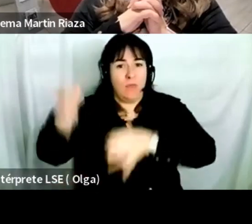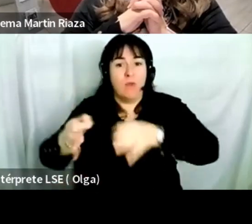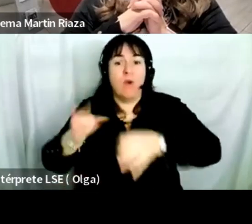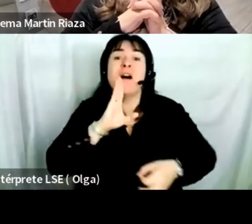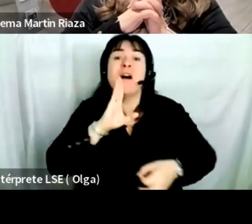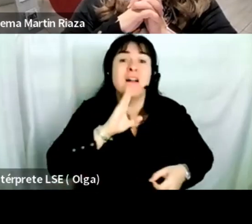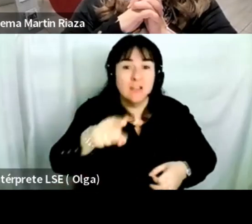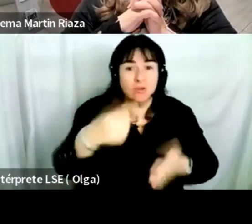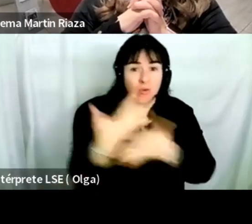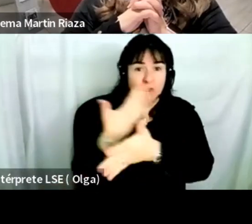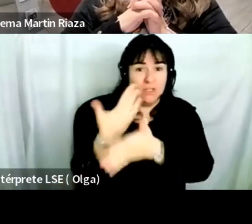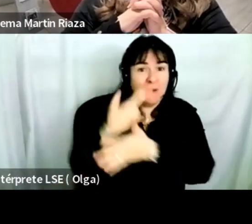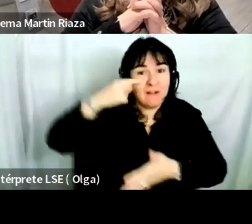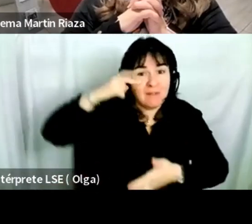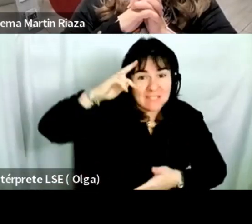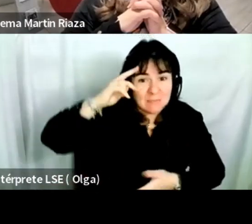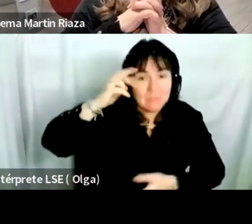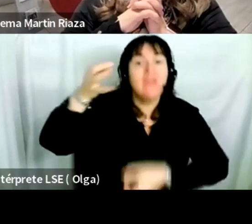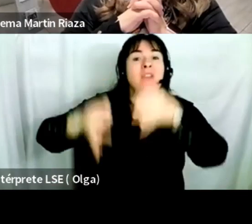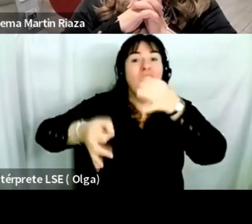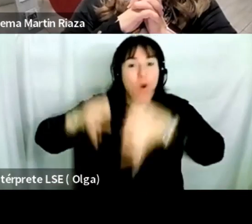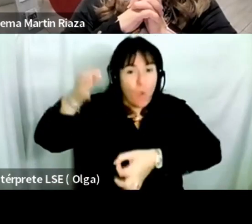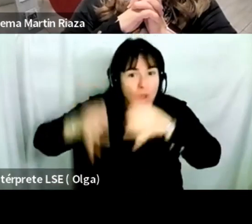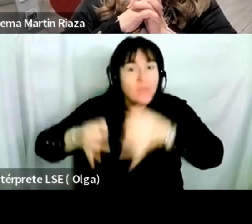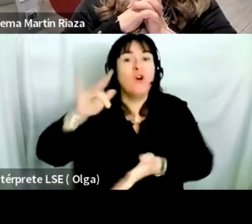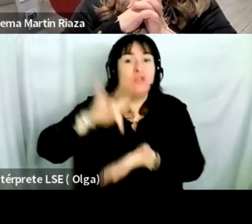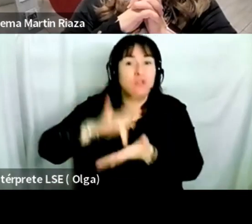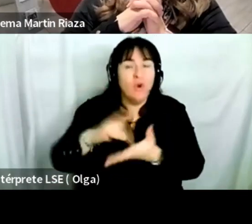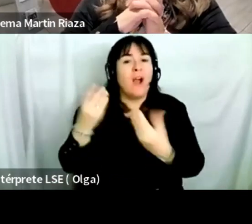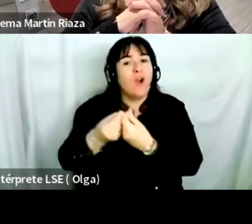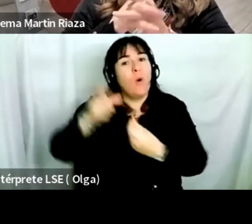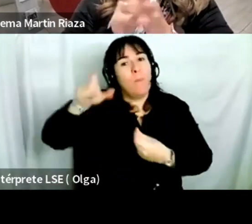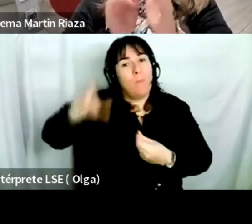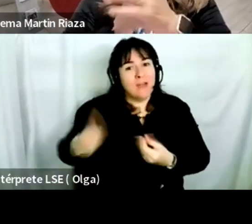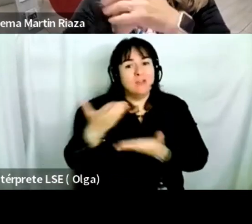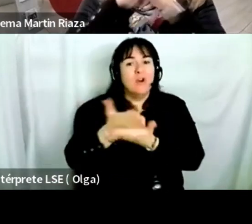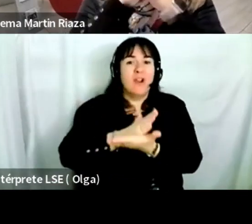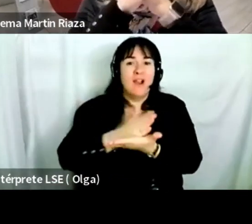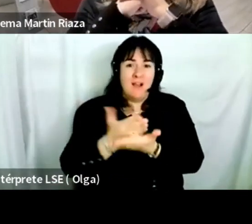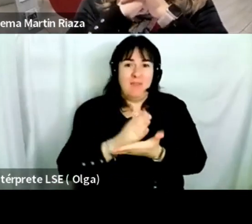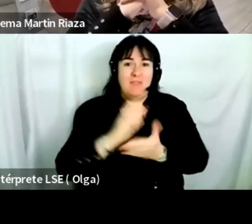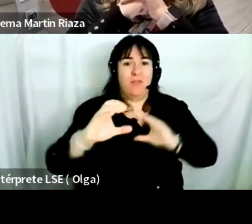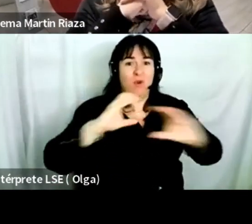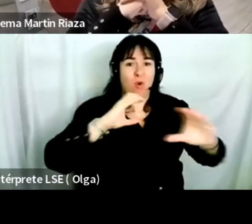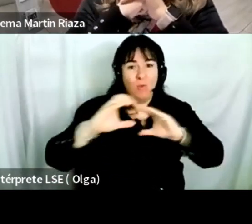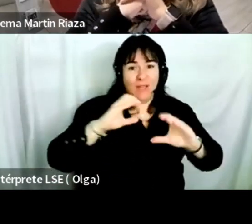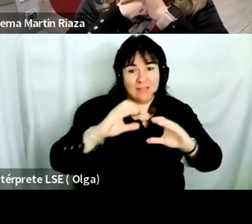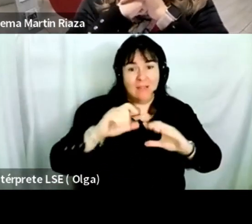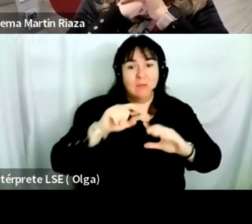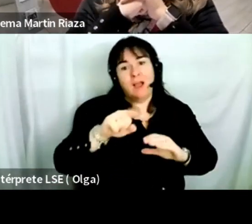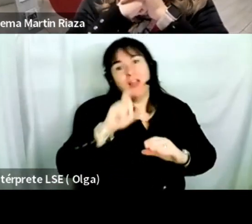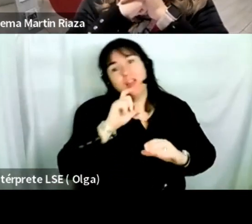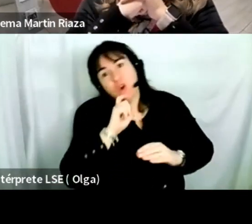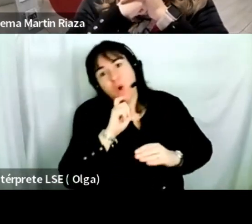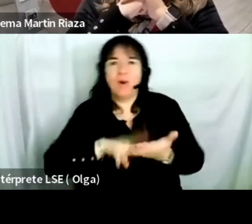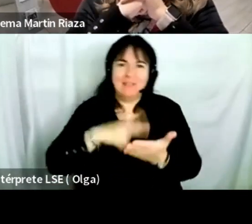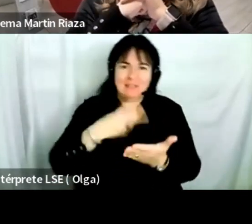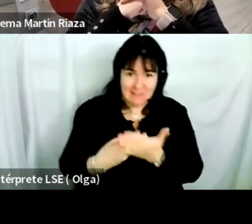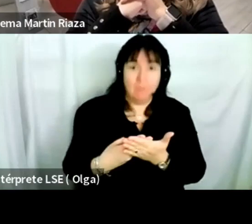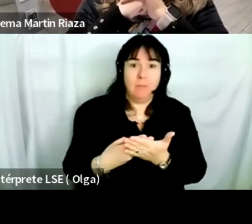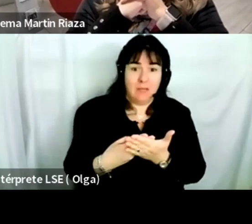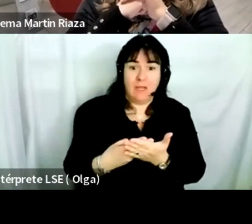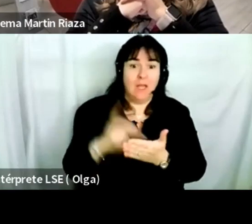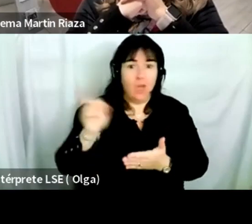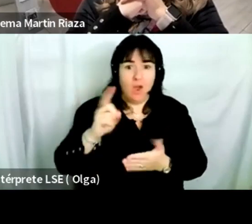juicio con aquella mediadora comunicativa que hacía el trabajo de intérprete, hubieras ido